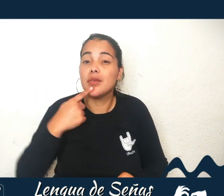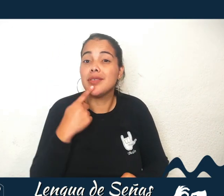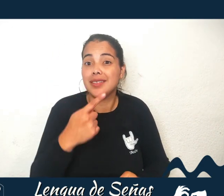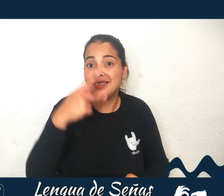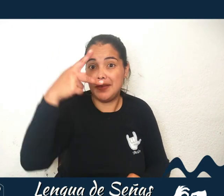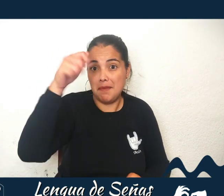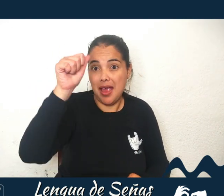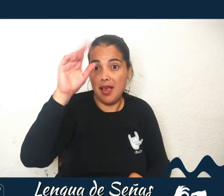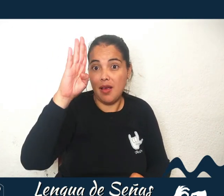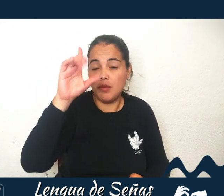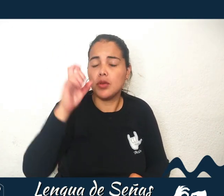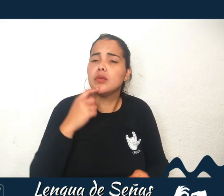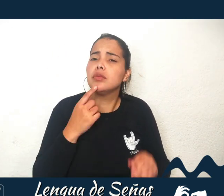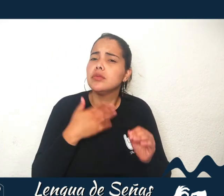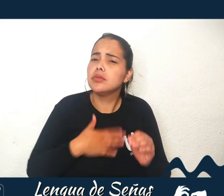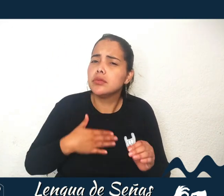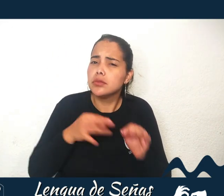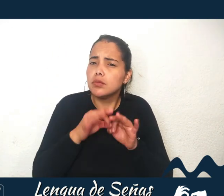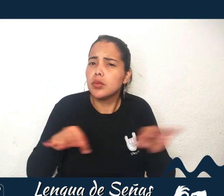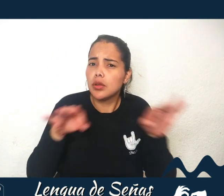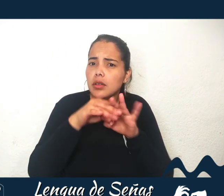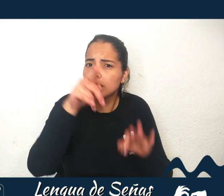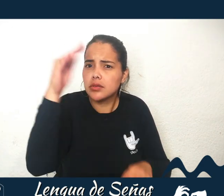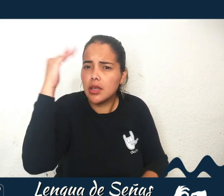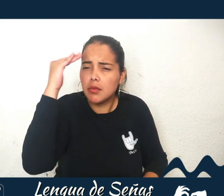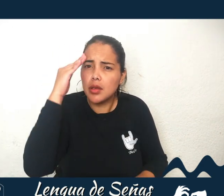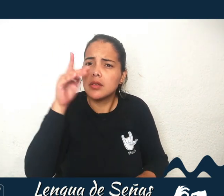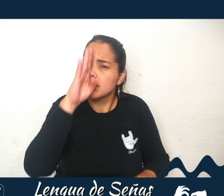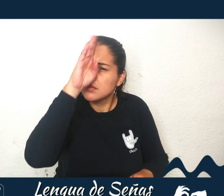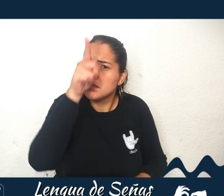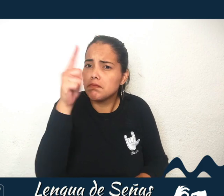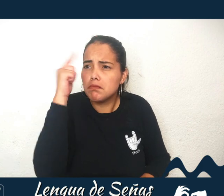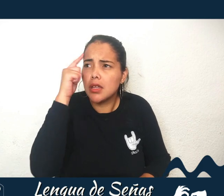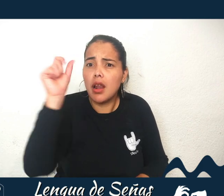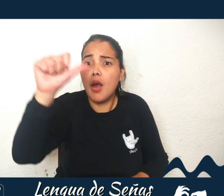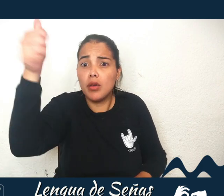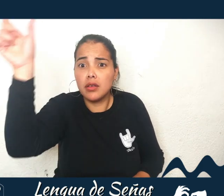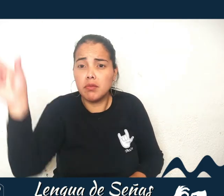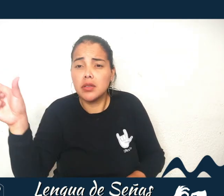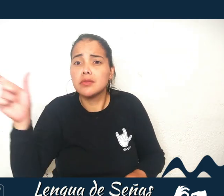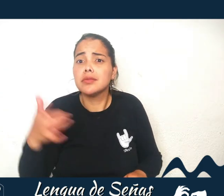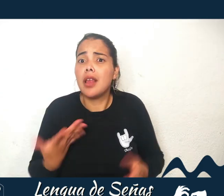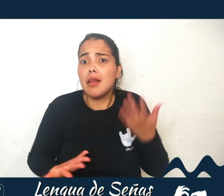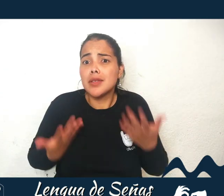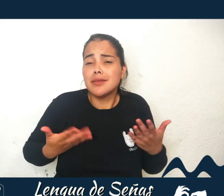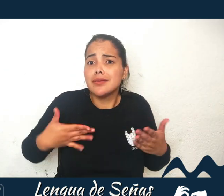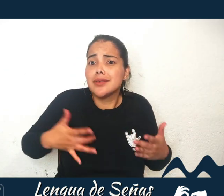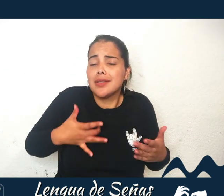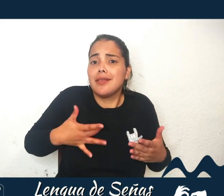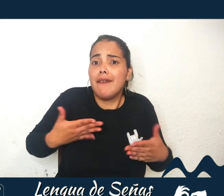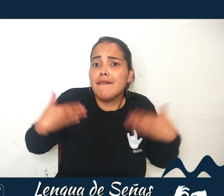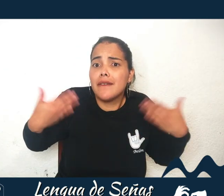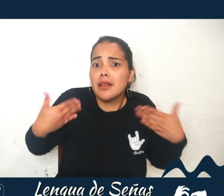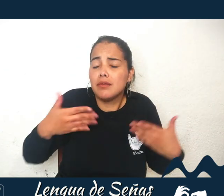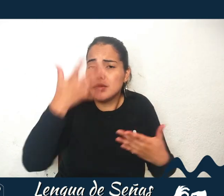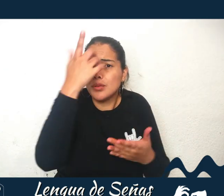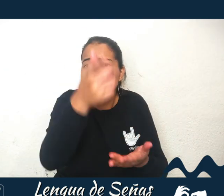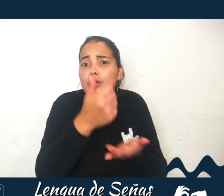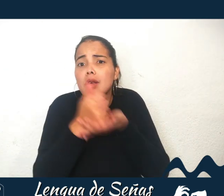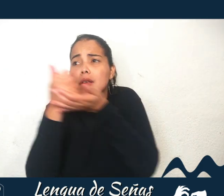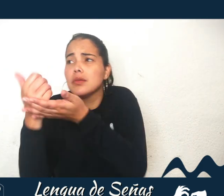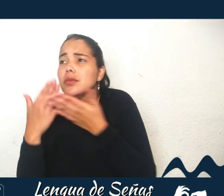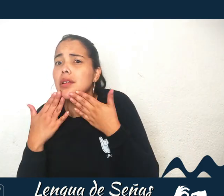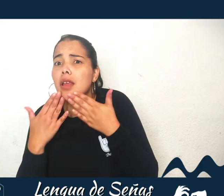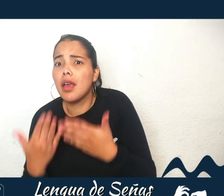palabras aquí para exaltar un poco más todavía este sentido de dar. Él utiliza la palabra administración